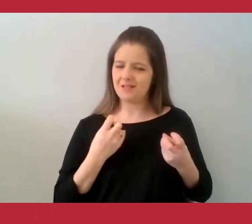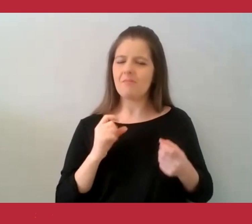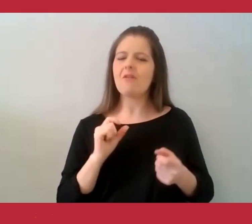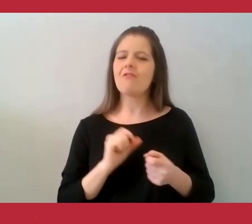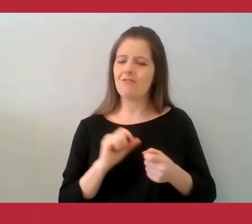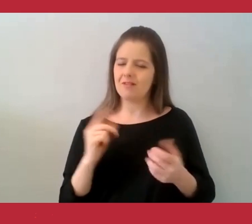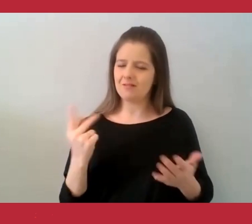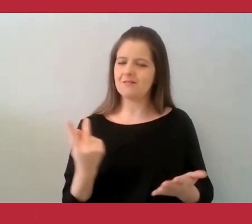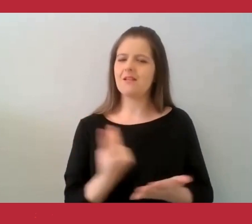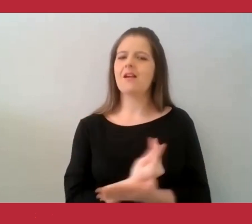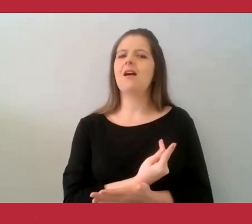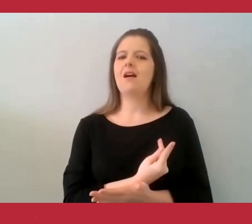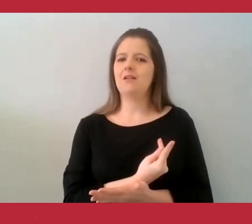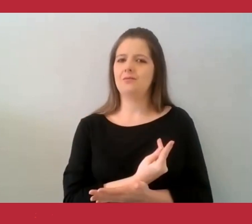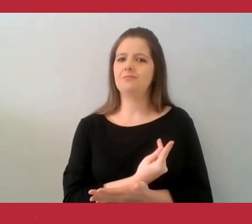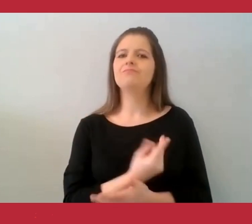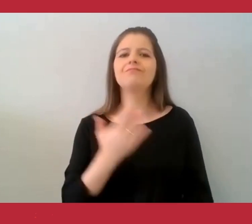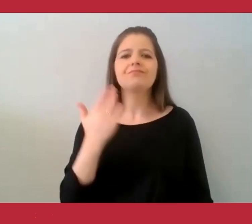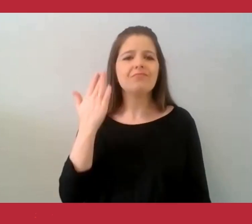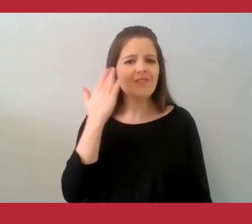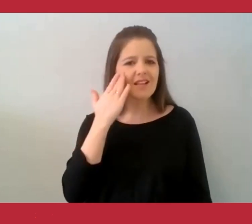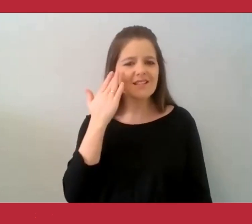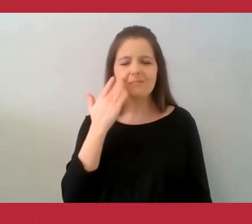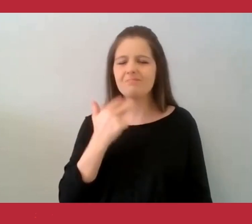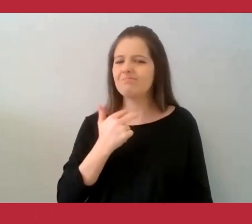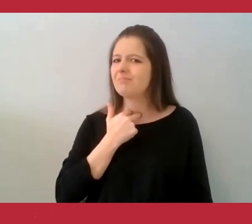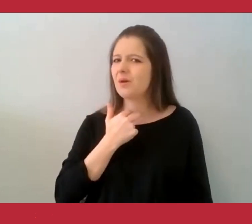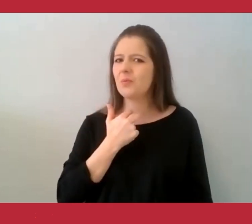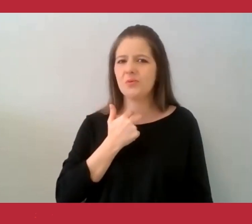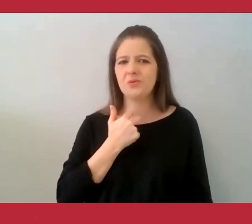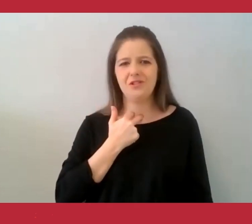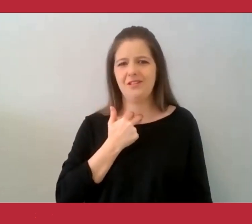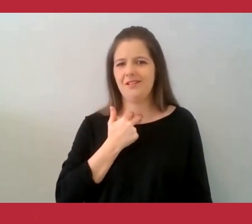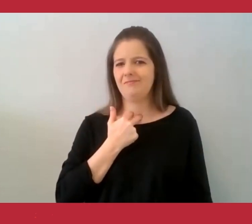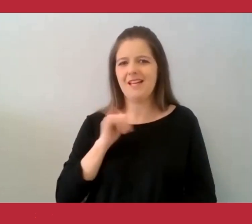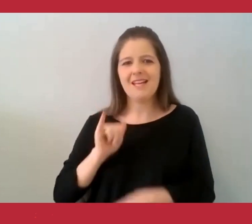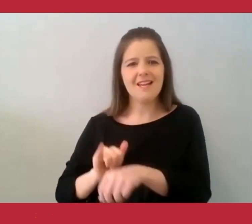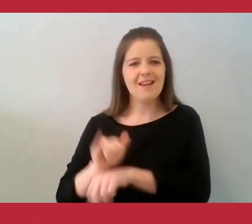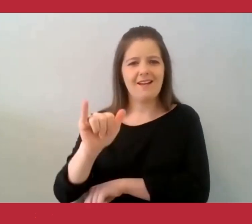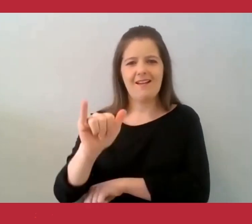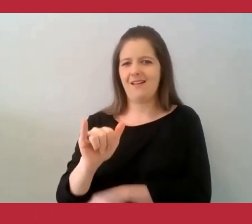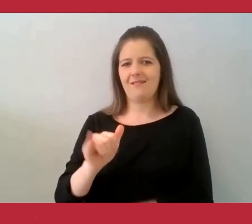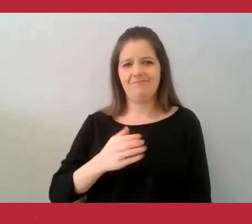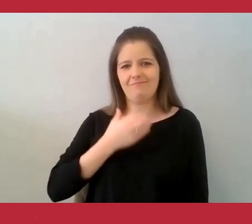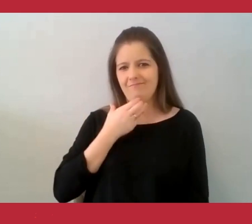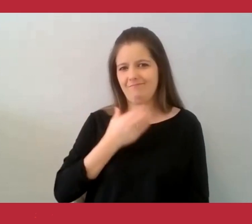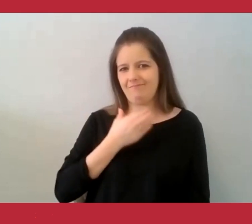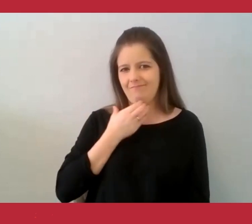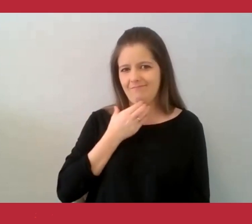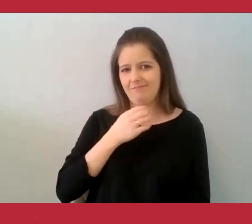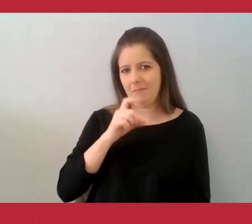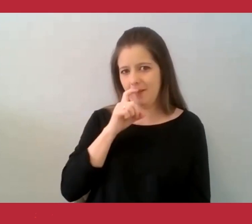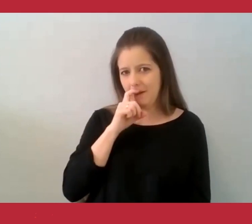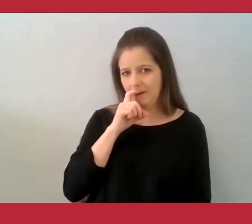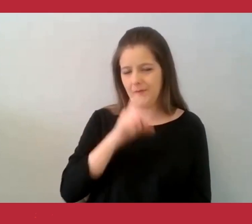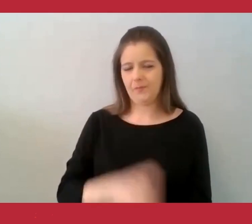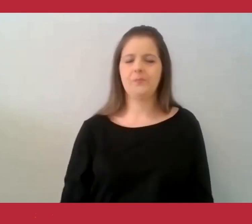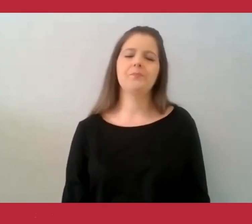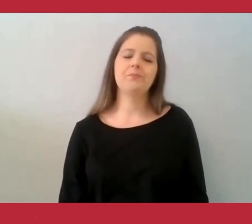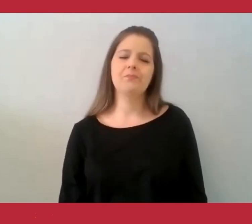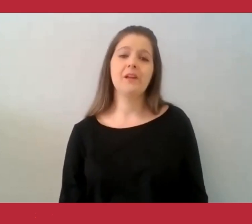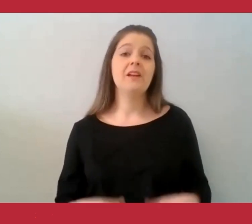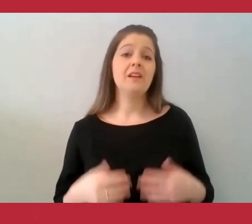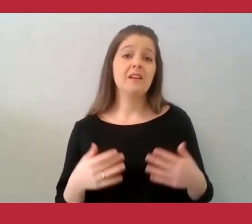feito. Sabia que não deveria ter tentado enganar o Papai Noel. E o dia de Natal para